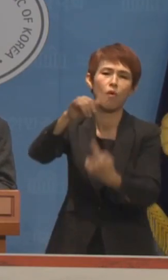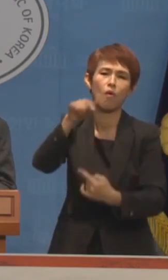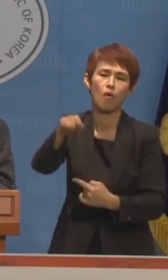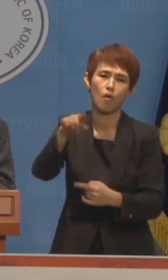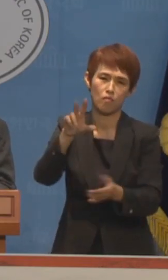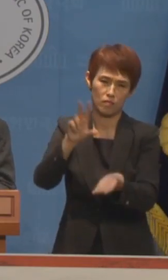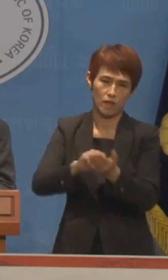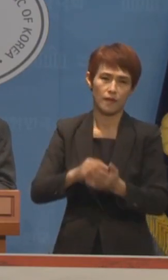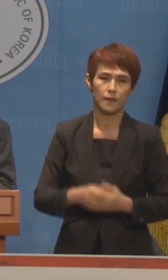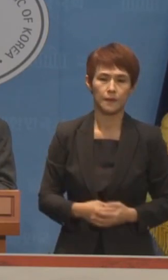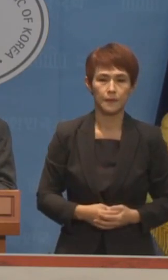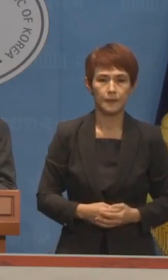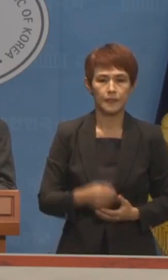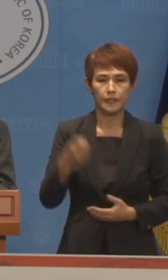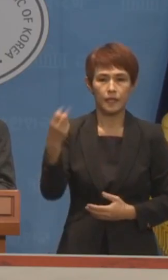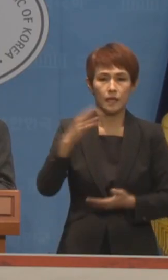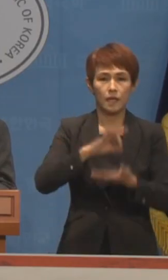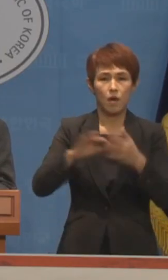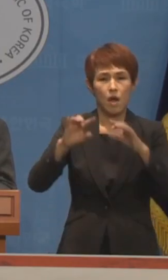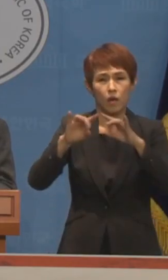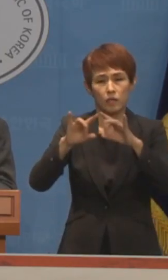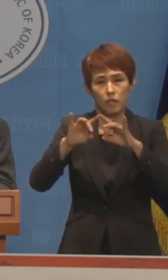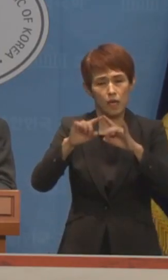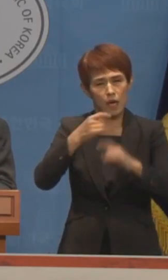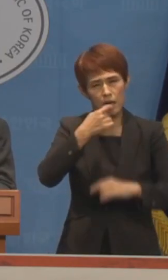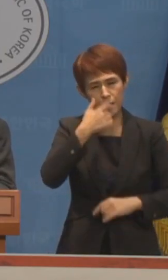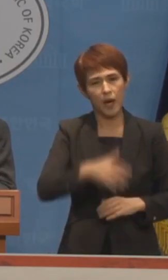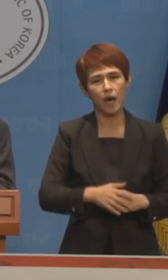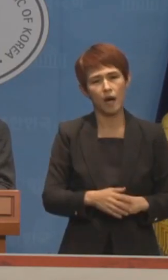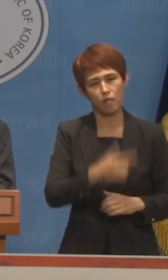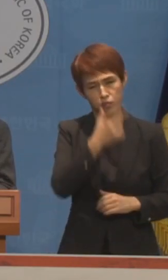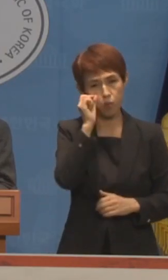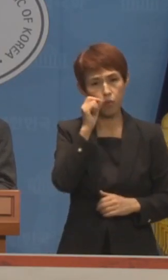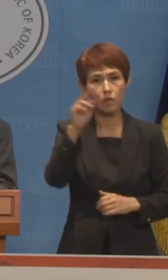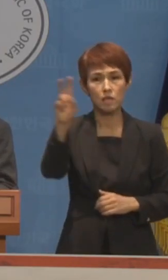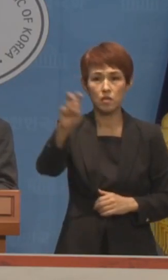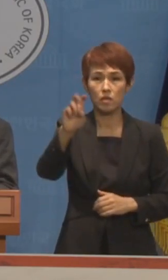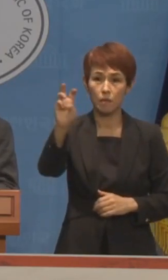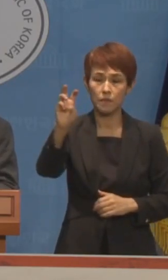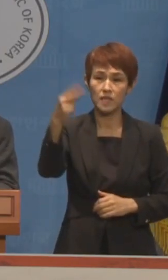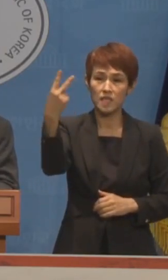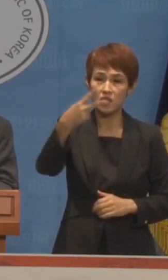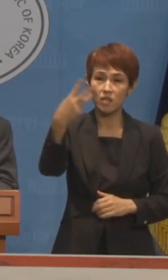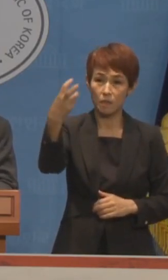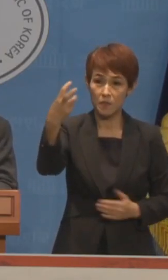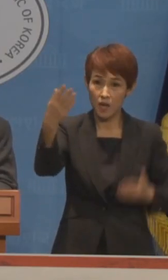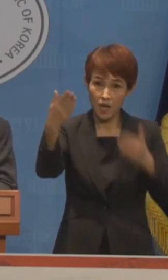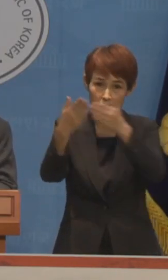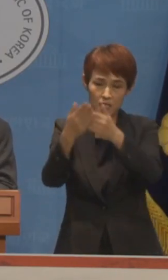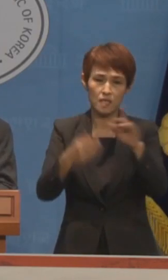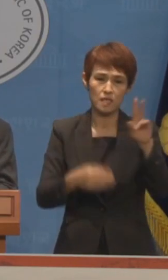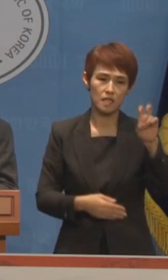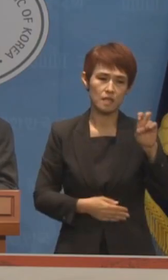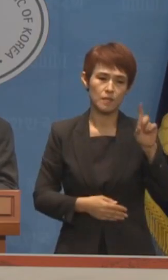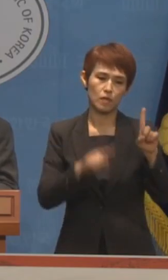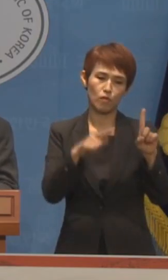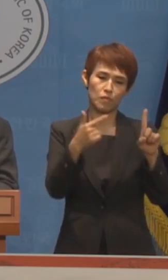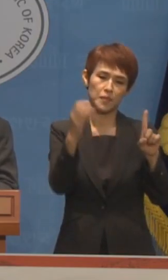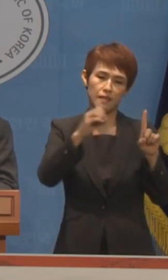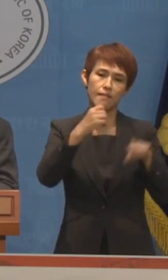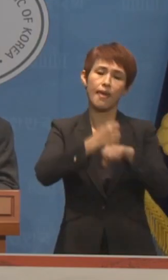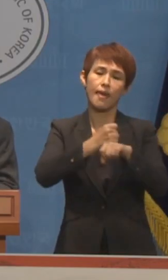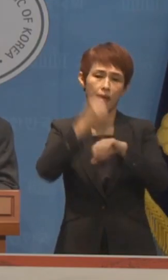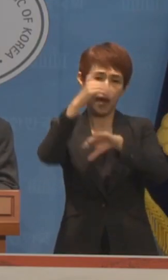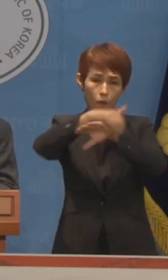다음으로 우리 재생에너지 비중도 너무나 부족합니다. 2030년까지 재생에너지 비중을 21.6%로 설정했는데